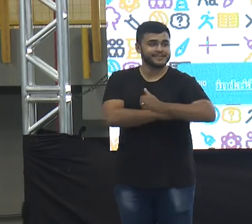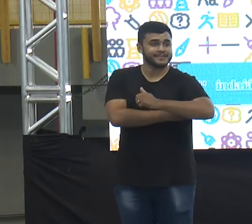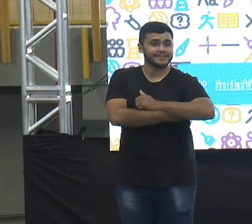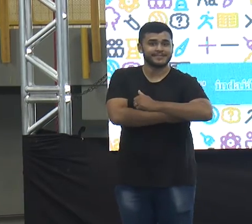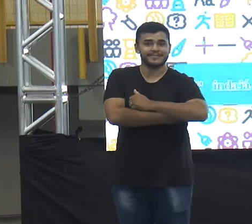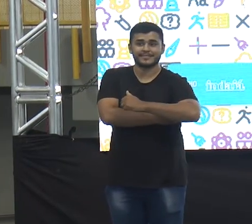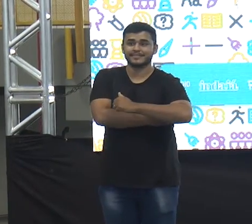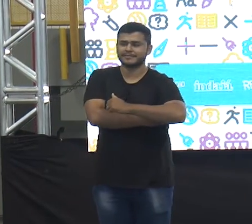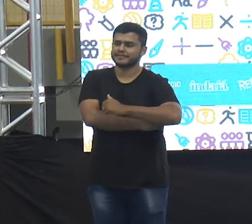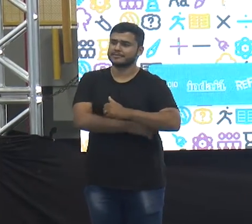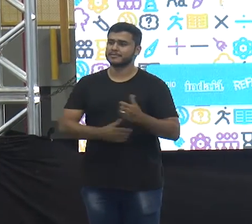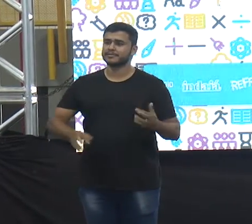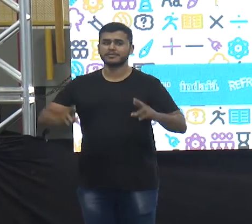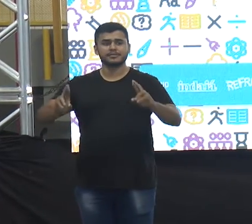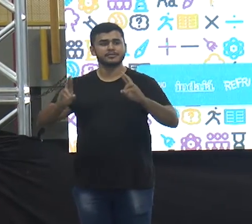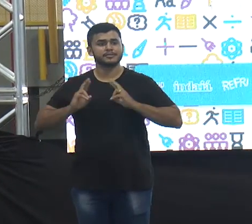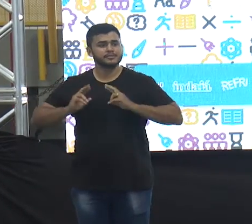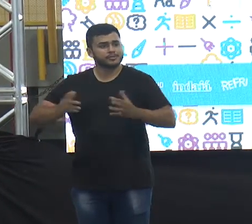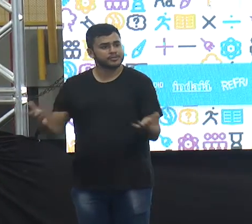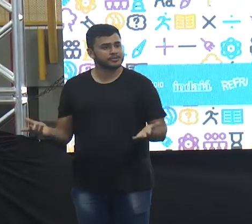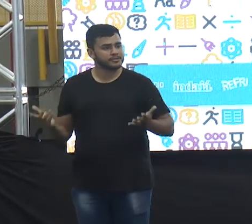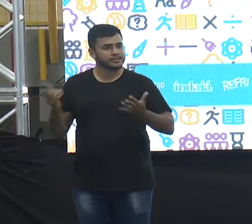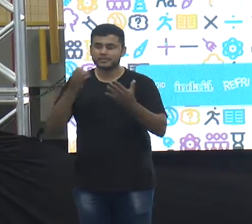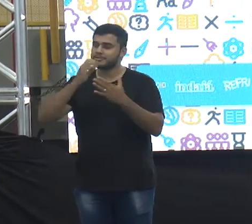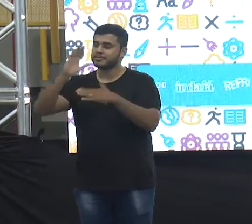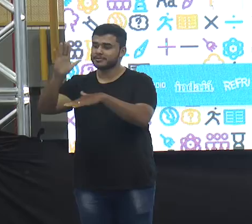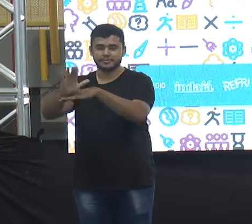Achei um boa tarde assim tão fraco. Boa tarde, galera.